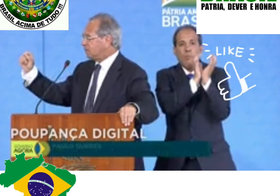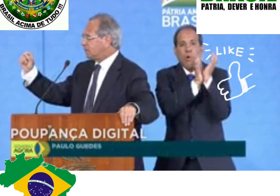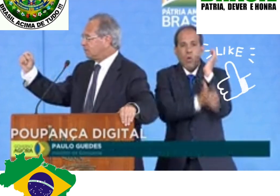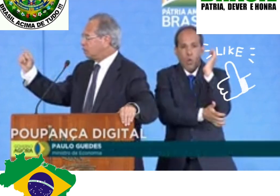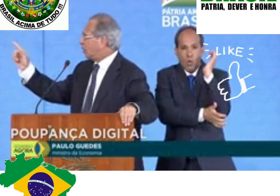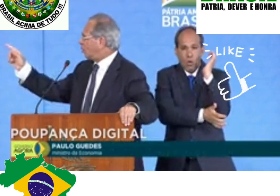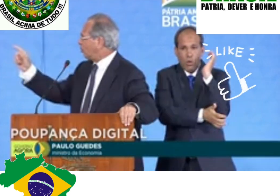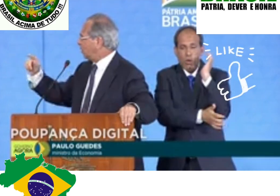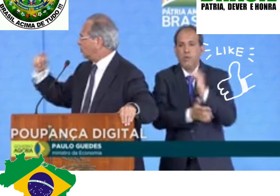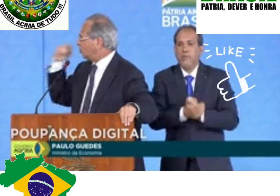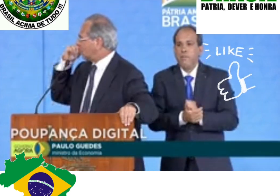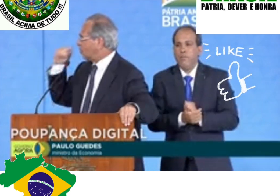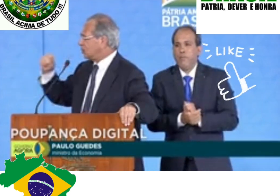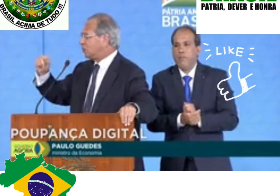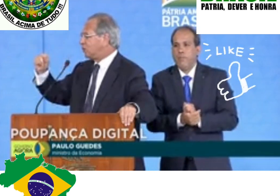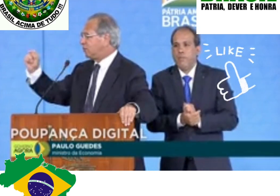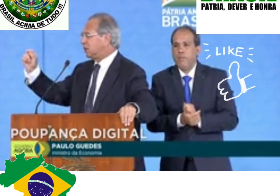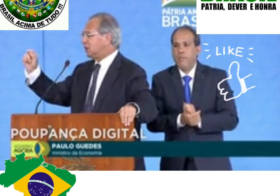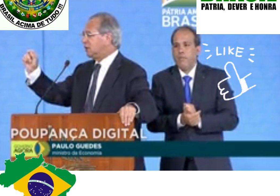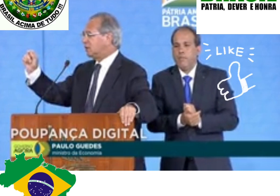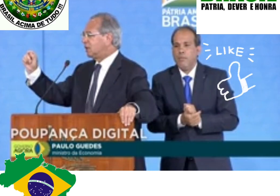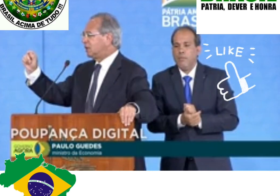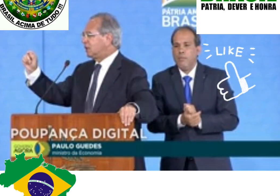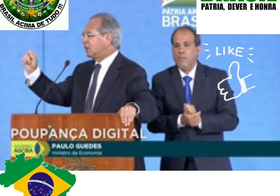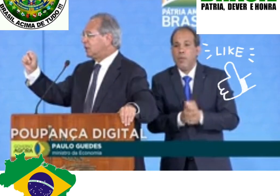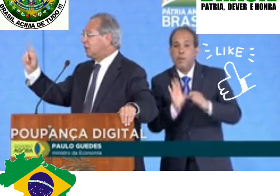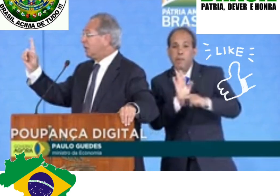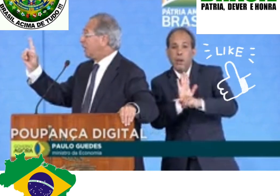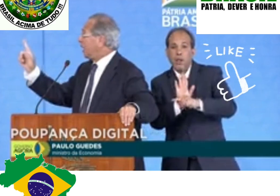Desburocratização, tirar o governo do cangote do povo brasileiro,